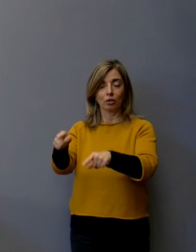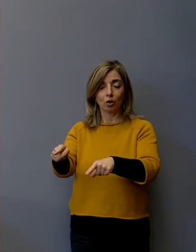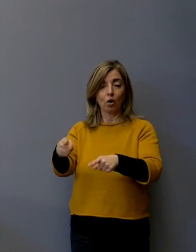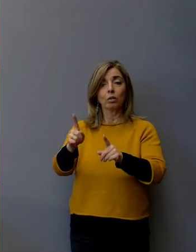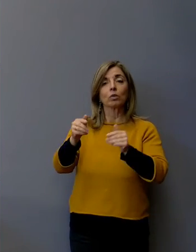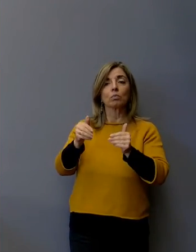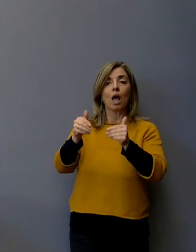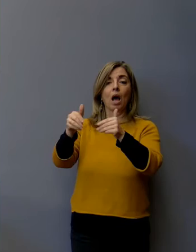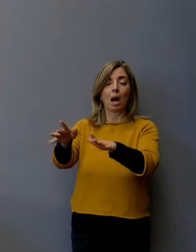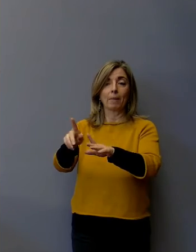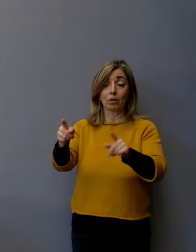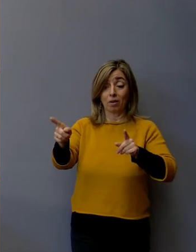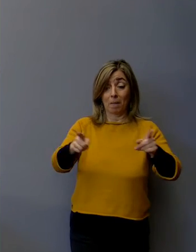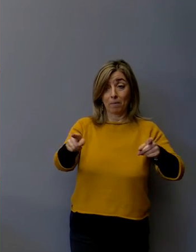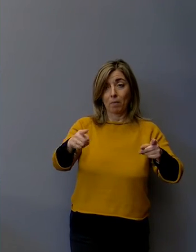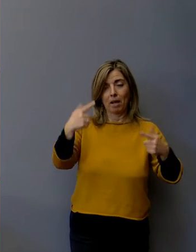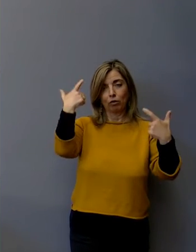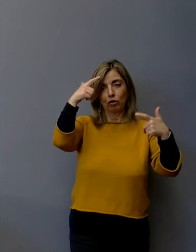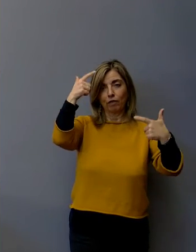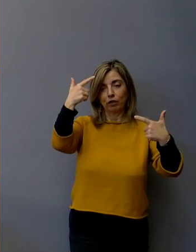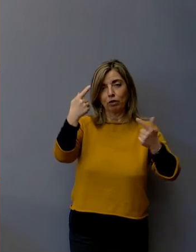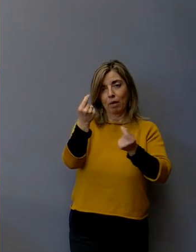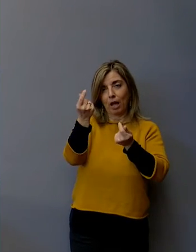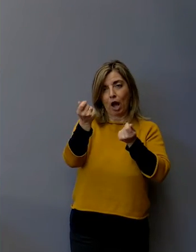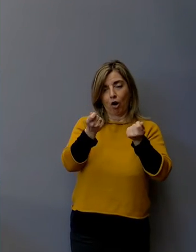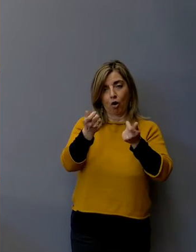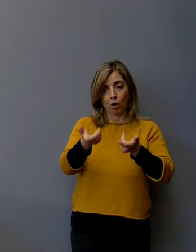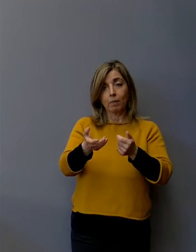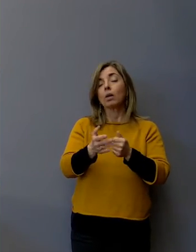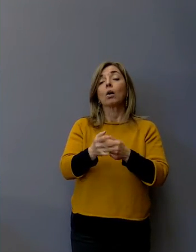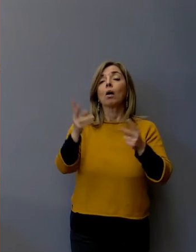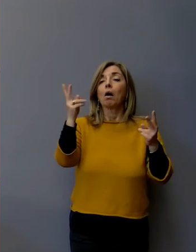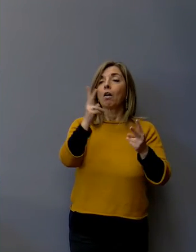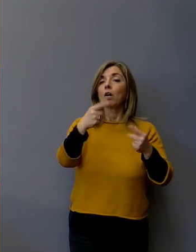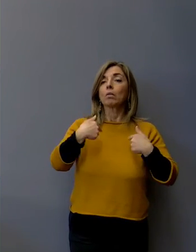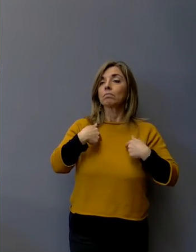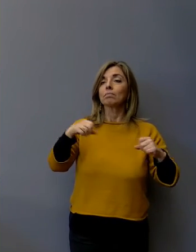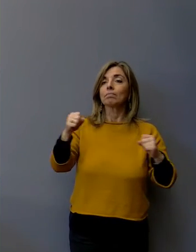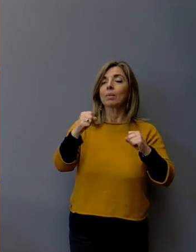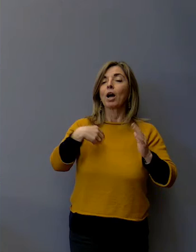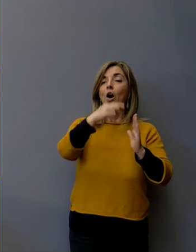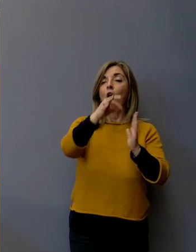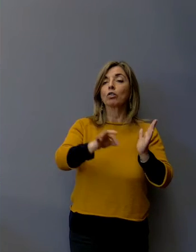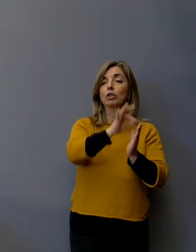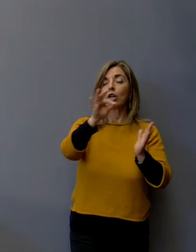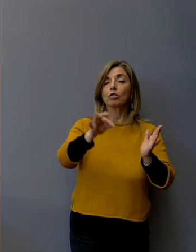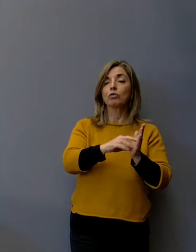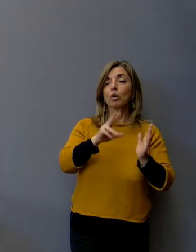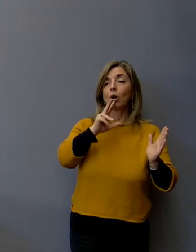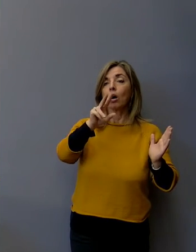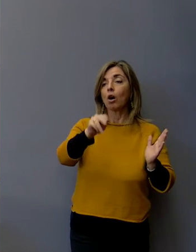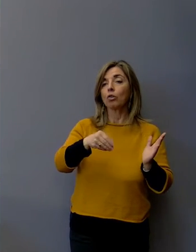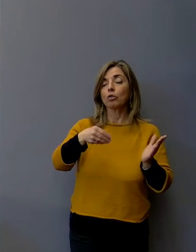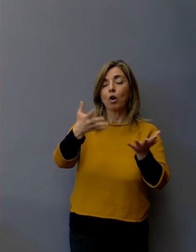momento difficile dal punto di vista economico come questo non abbiamo potuto farlo perché il nostro ordine del giorno è stato dichiarato inammissibile questo è un bilancio